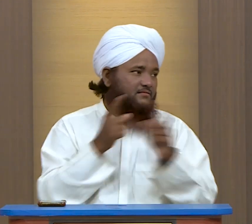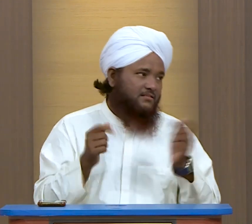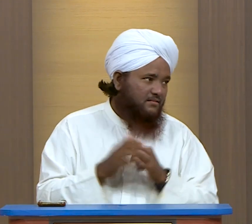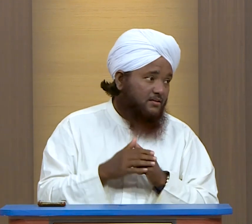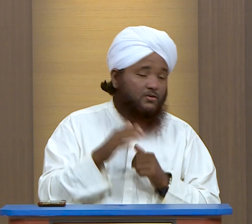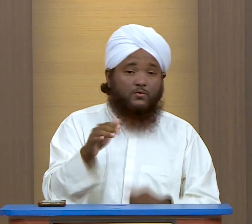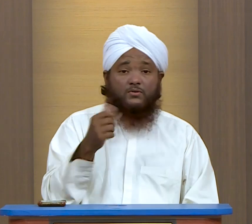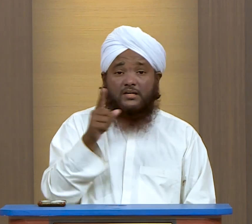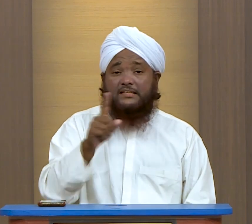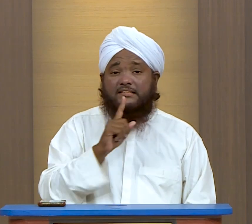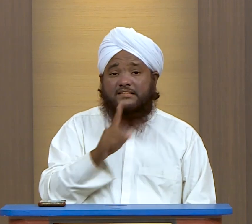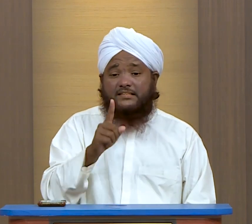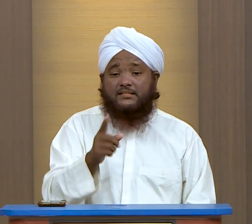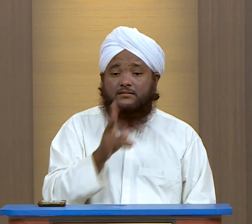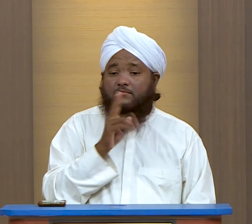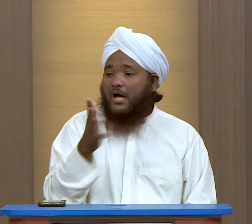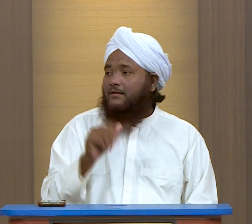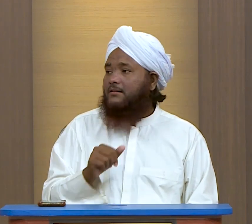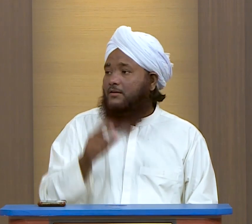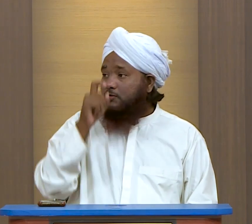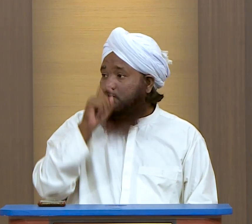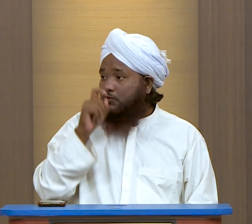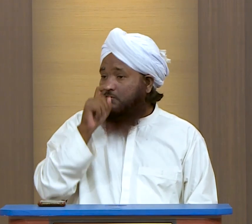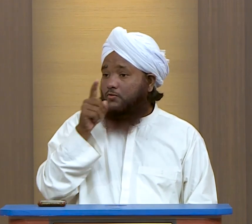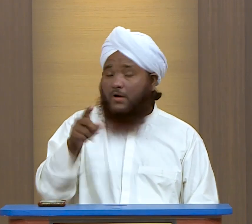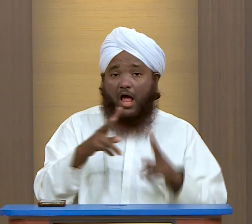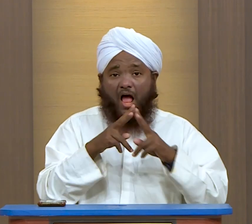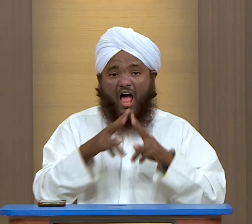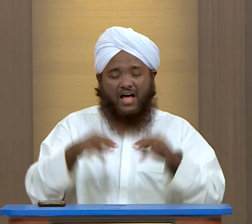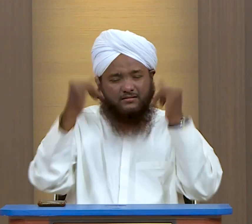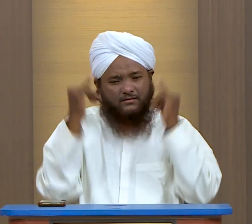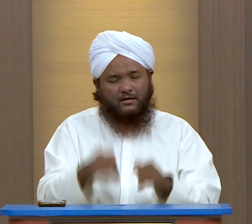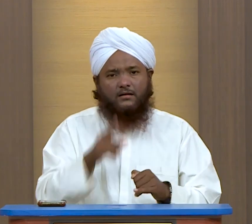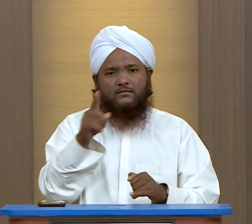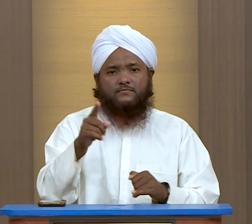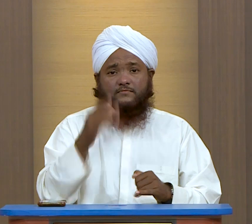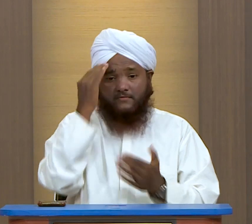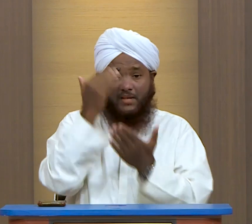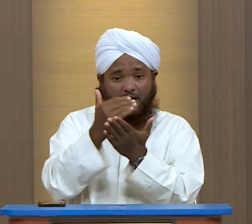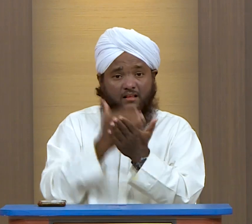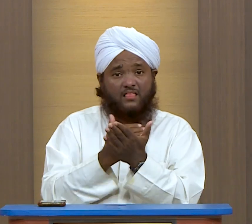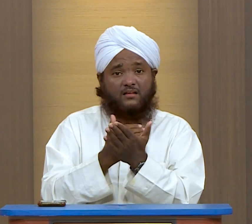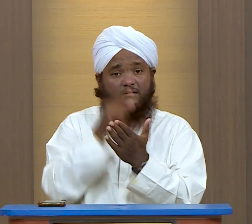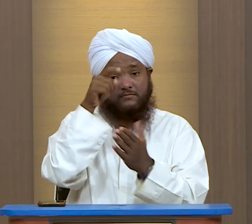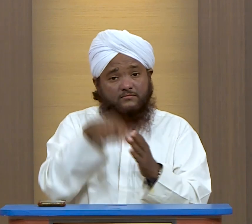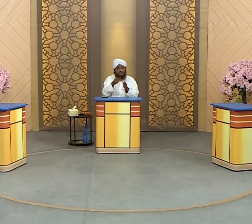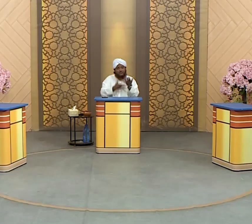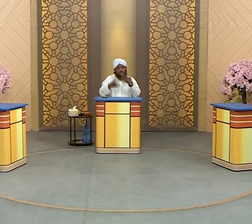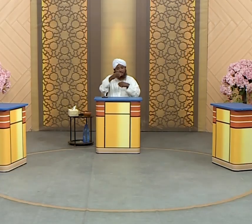واقعی حقیقت کے خلاف ہے۔ جھوٹ بولنا ایسی بری عادت ہے کہ ہر مذہب میں اسے برائی سمجھا جاتا ہے۔ دین اسلام